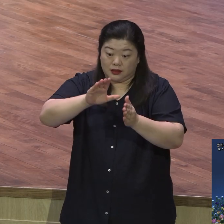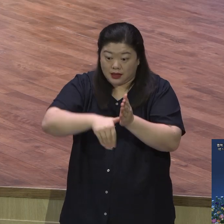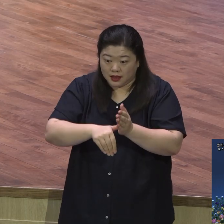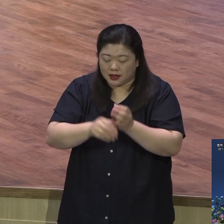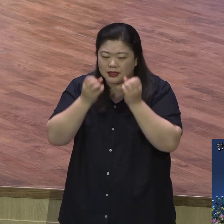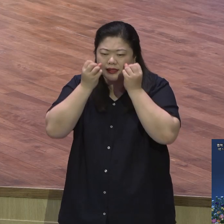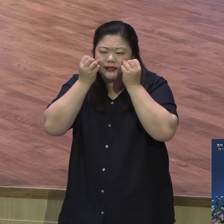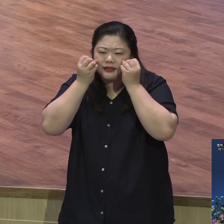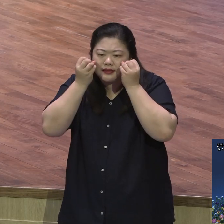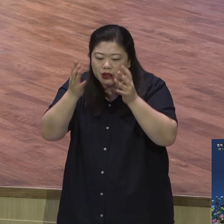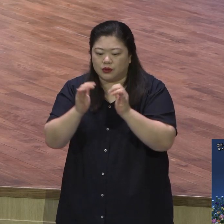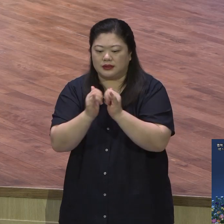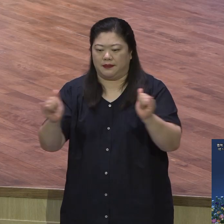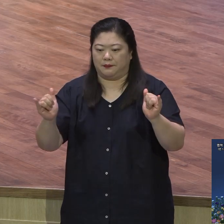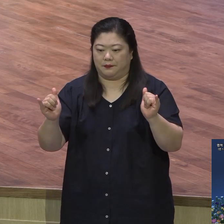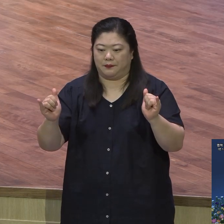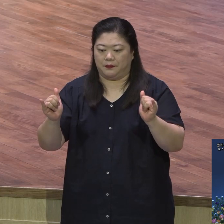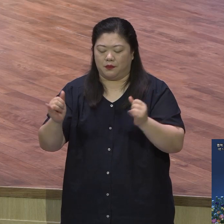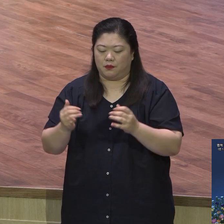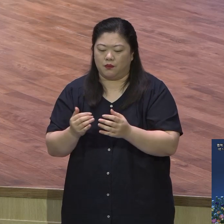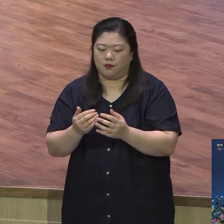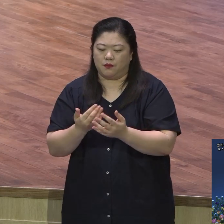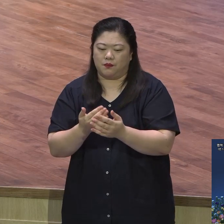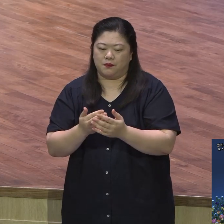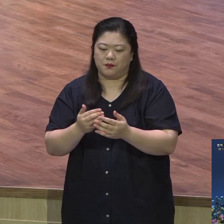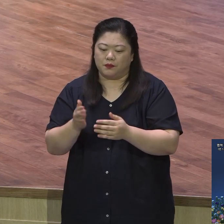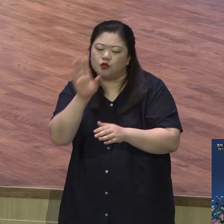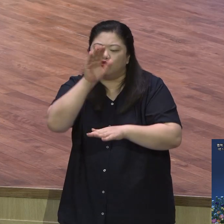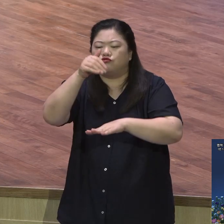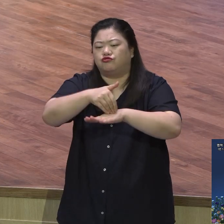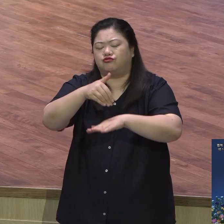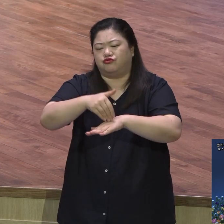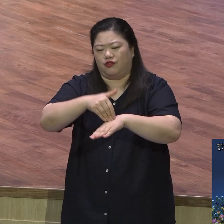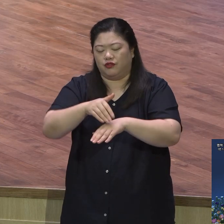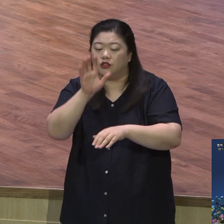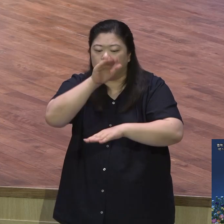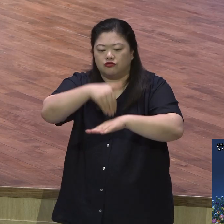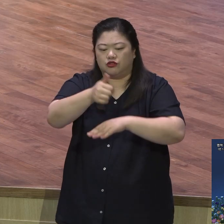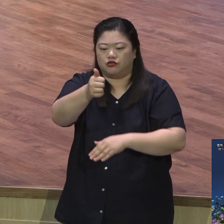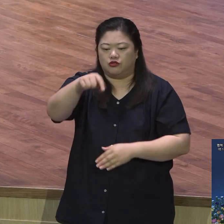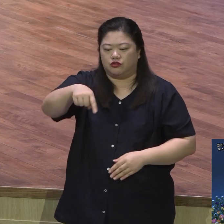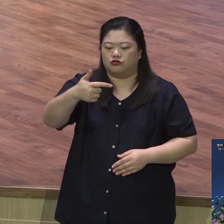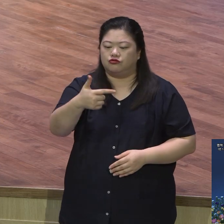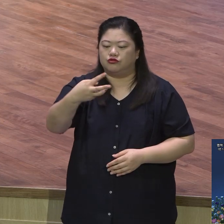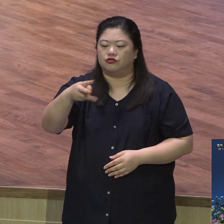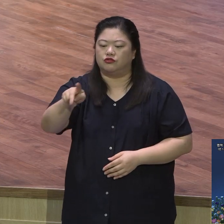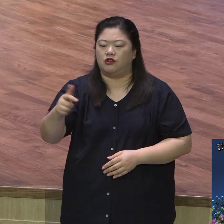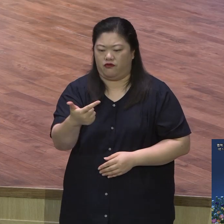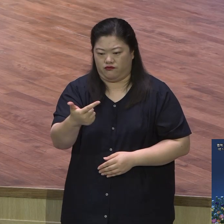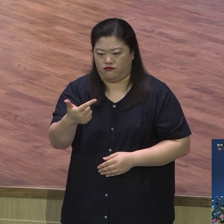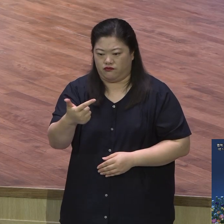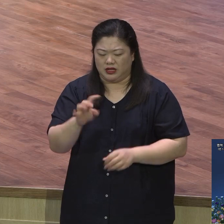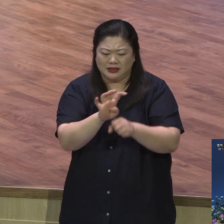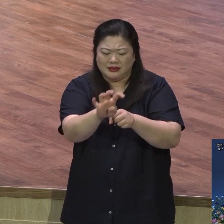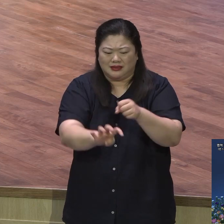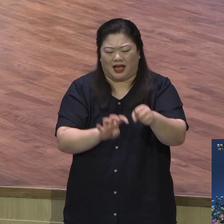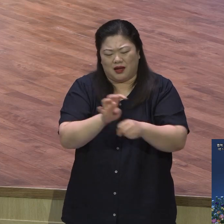이스라엘 백성들의 광야 생활은 훈련소였다. 그렇게 말해요. 훈련소. 훈련소. 이 광야는